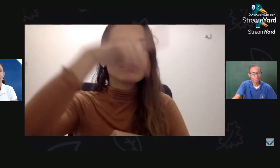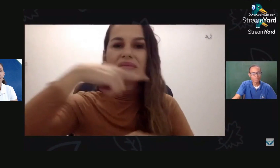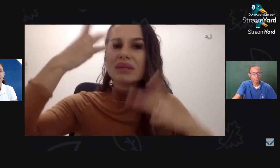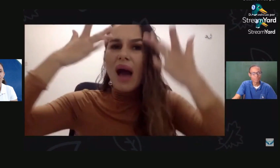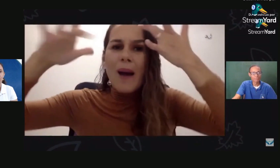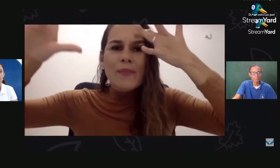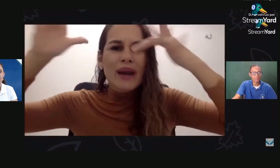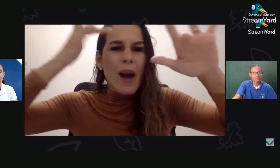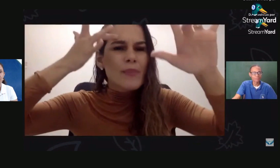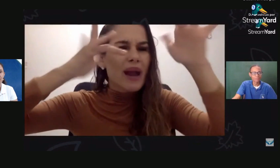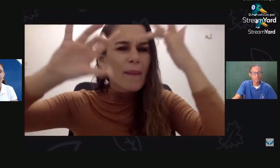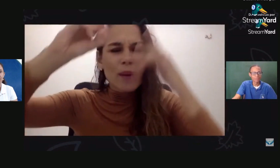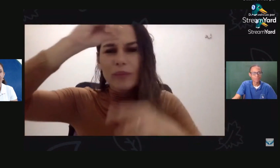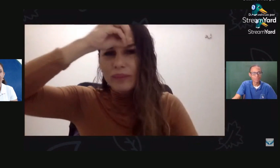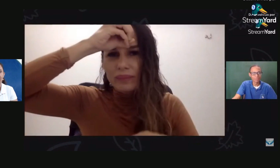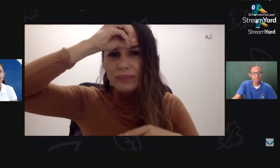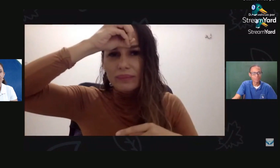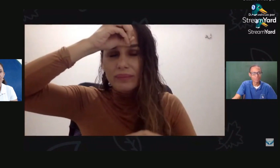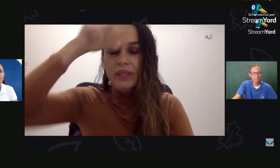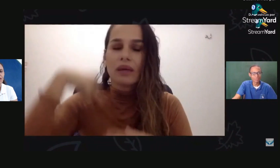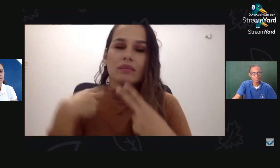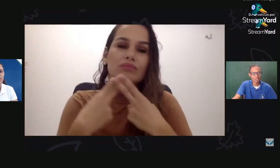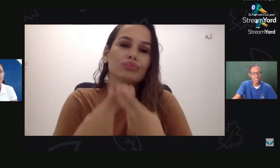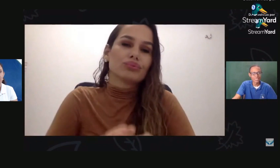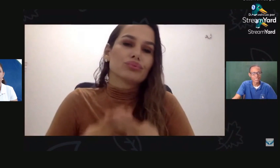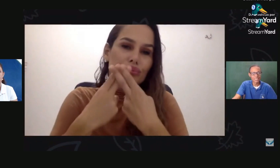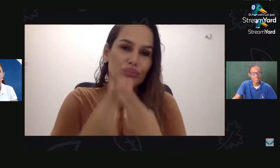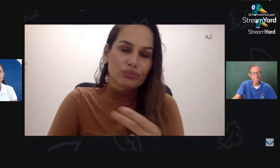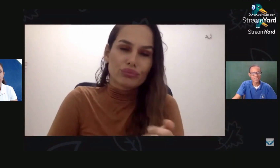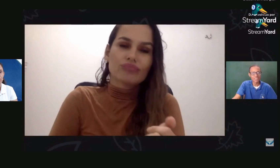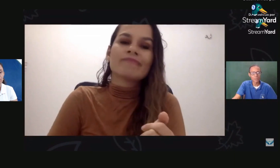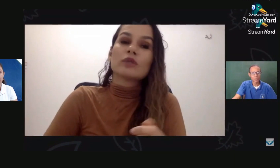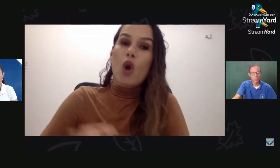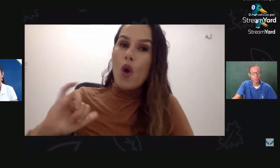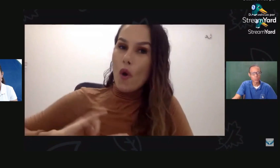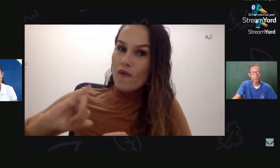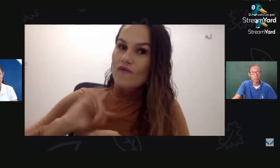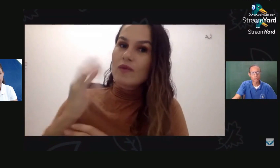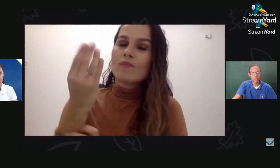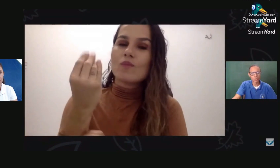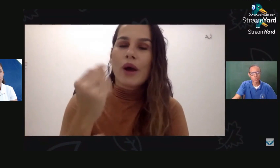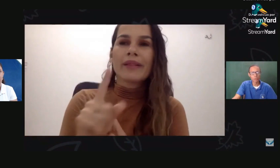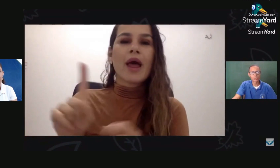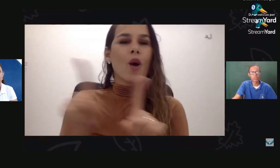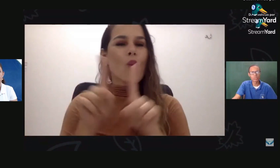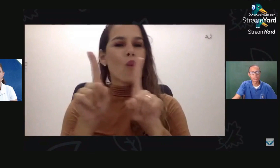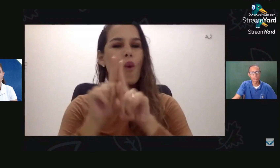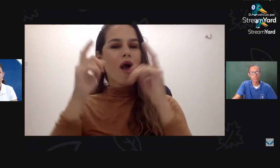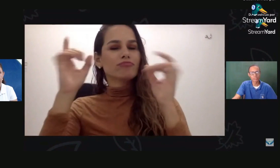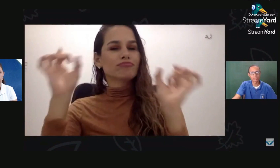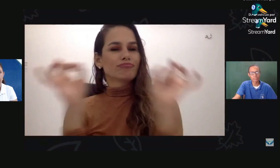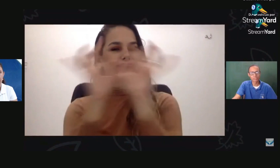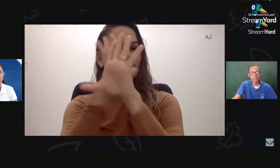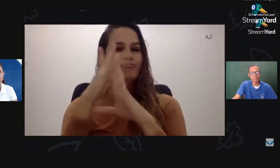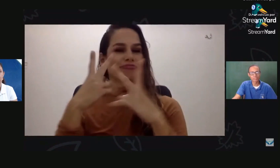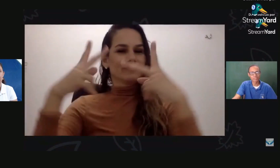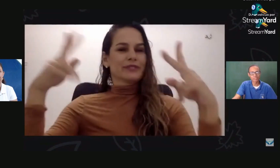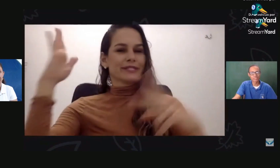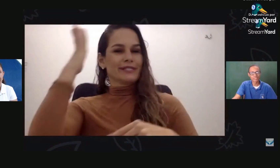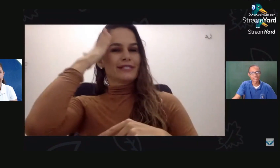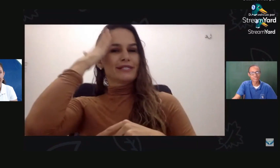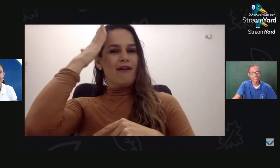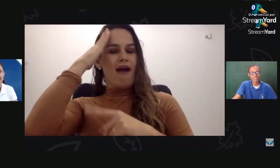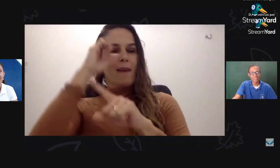tentando conseguir entender, mas infelizmente eu não aprendi. Foi um período muito sofrido para mim, de